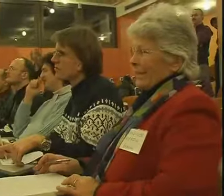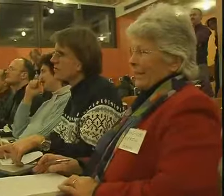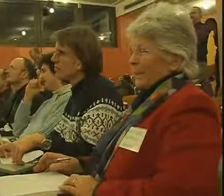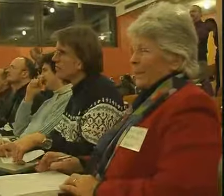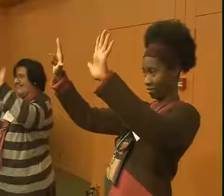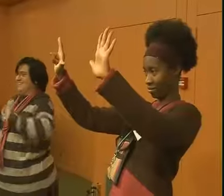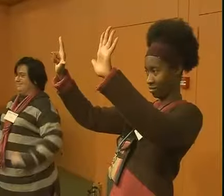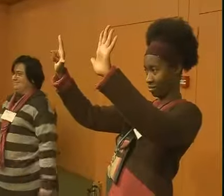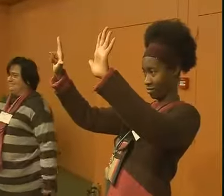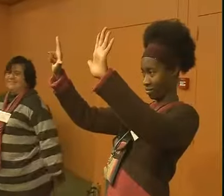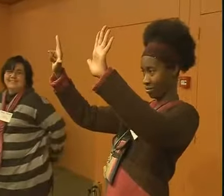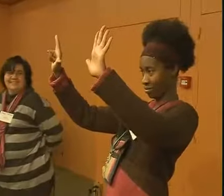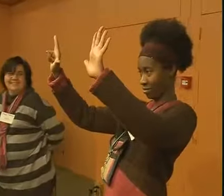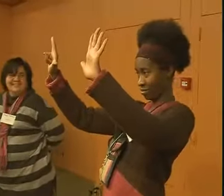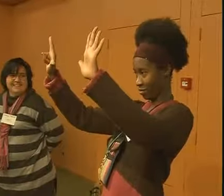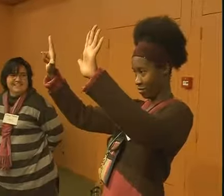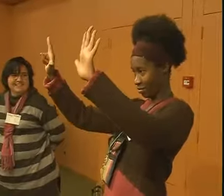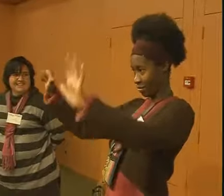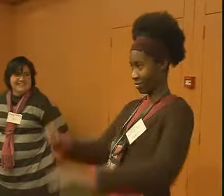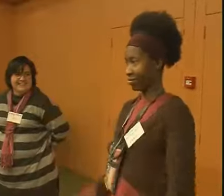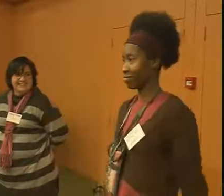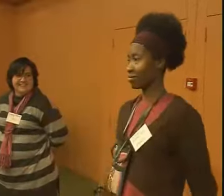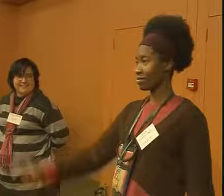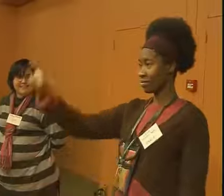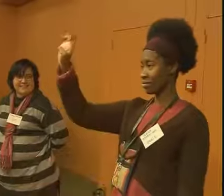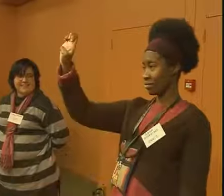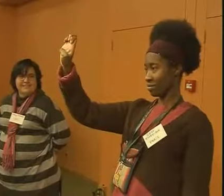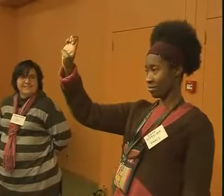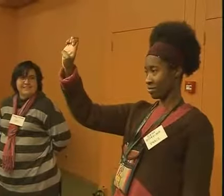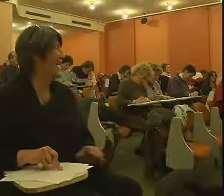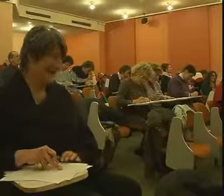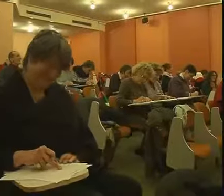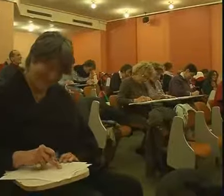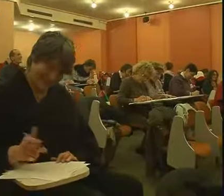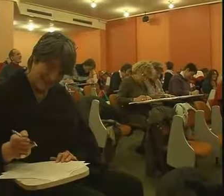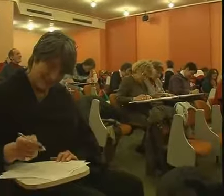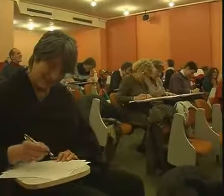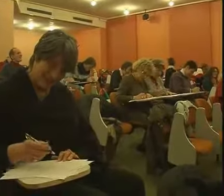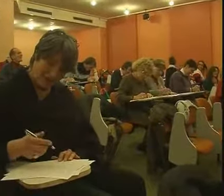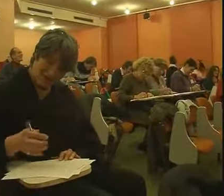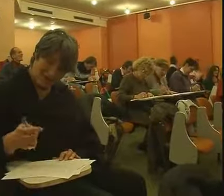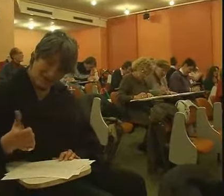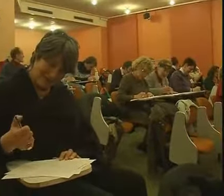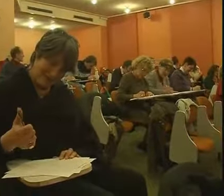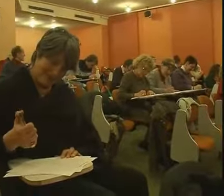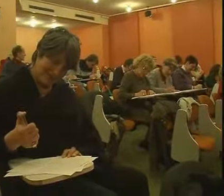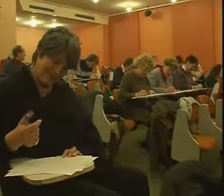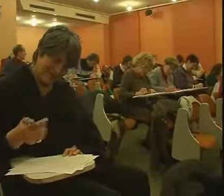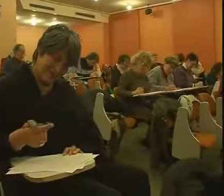vocabulaire biblique ne figurent pas dans la langue des signes française. Ce chantier de traduction sera aussi l'occasion d'enrichir et d'harmoniser